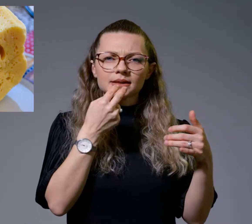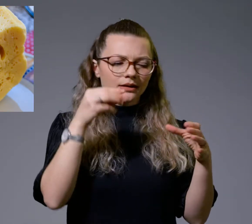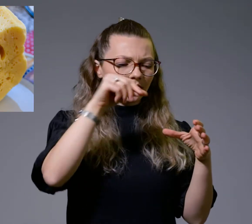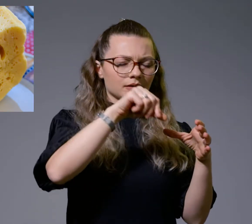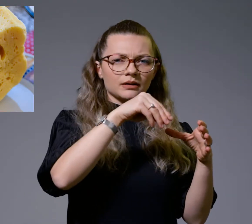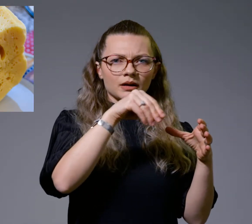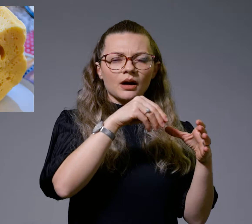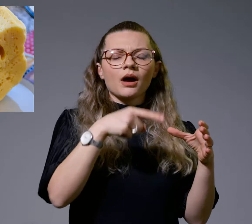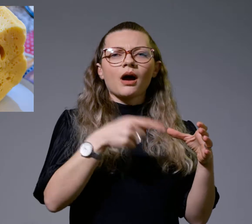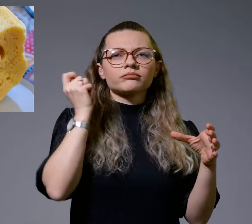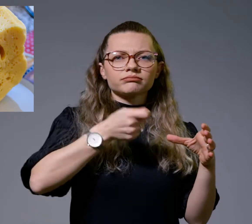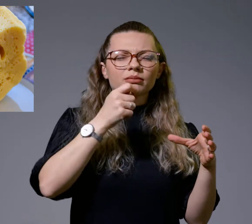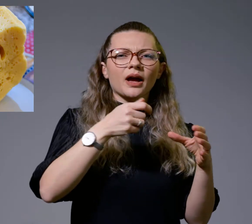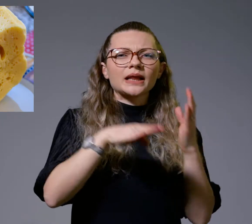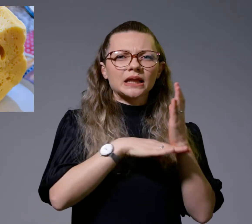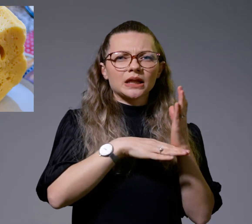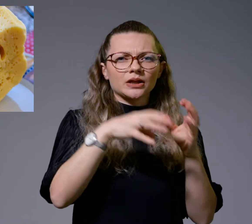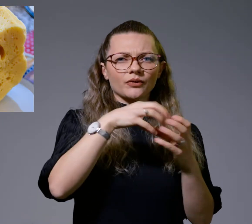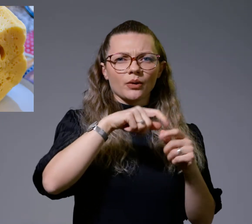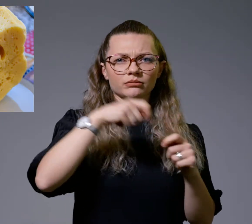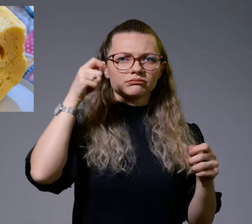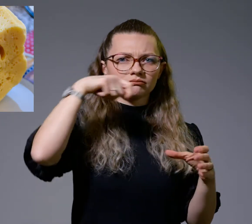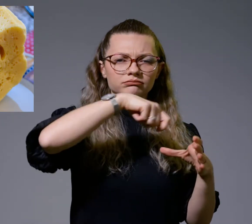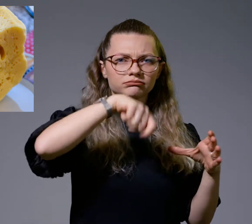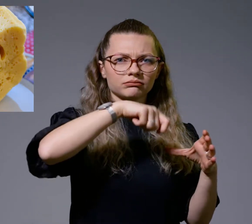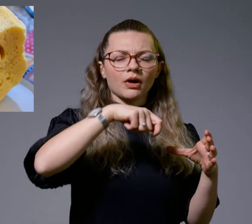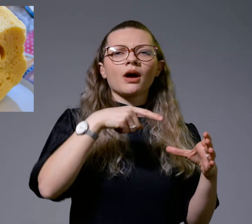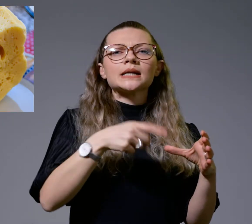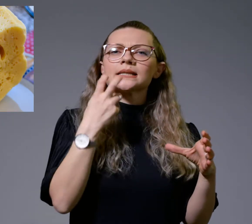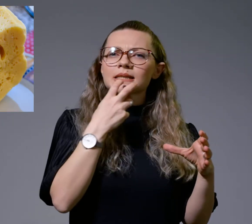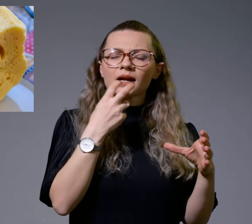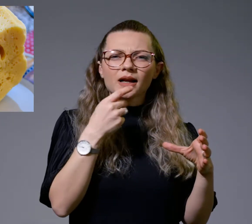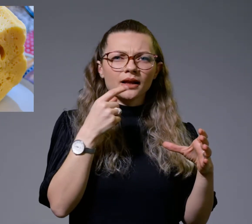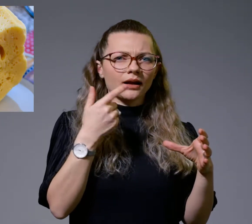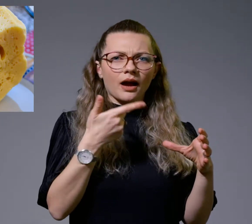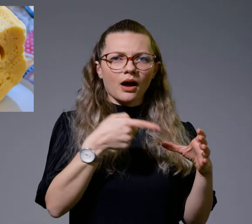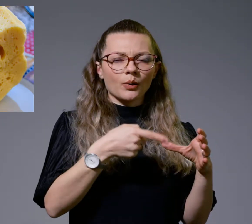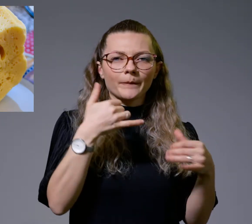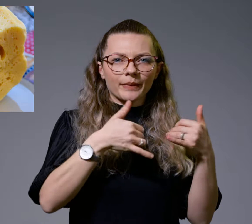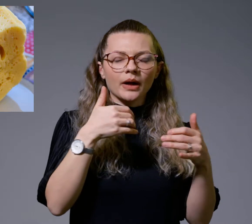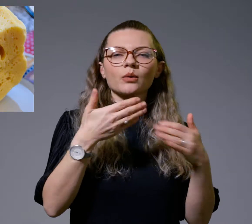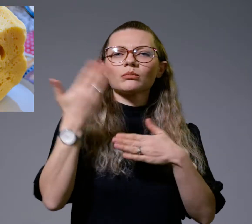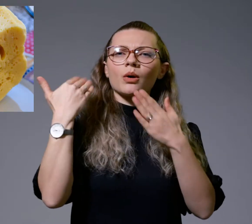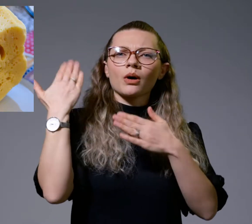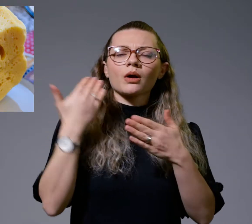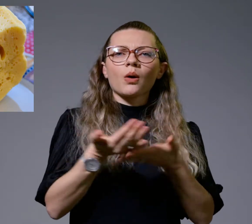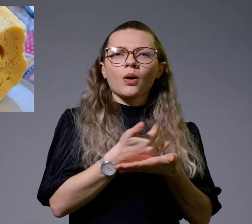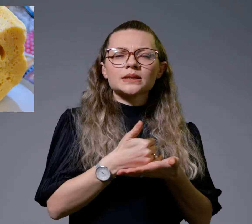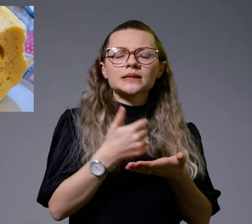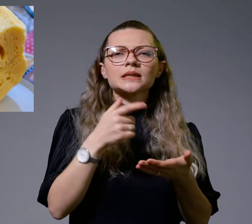тепа, со матало. За подсирување на млекото, во минатото се употребувало сирило,